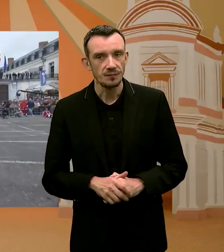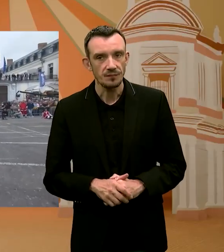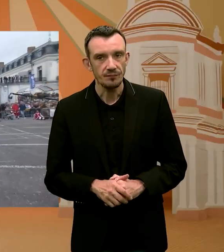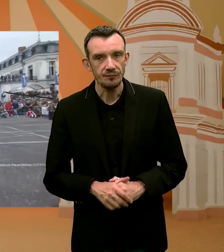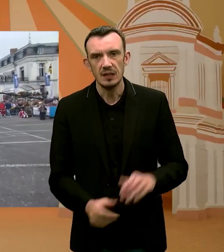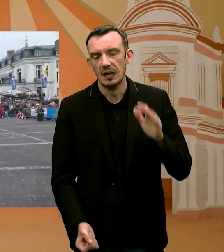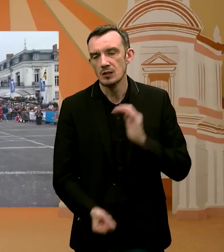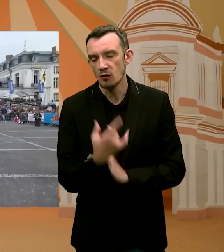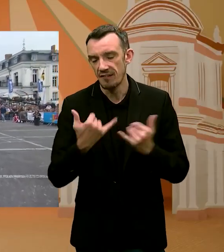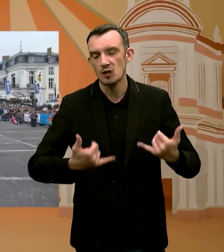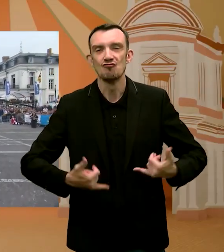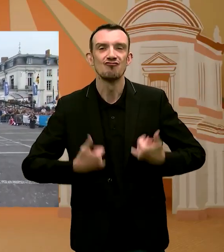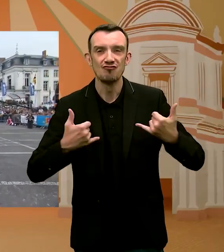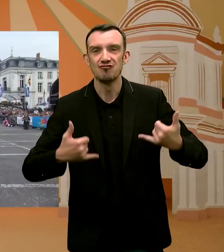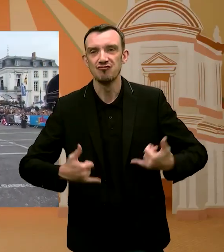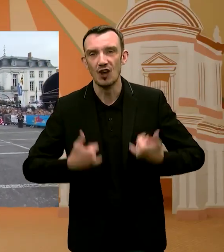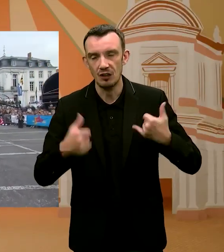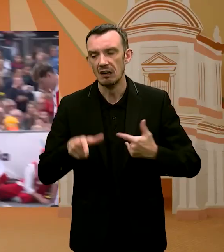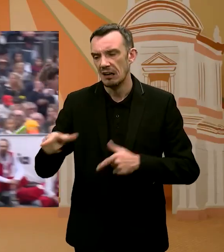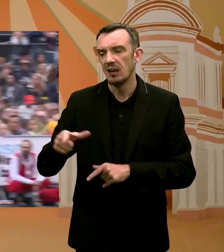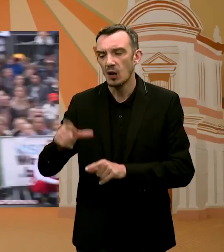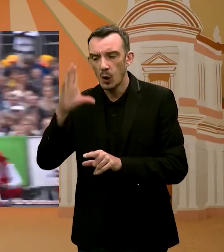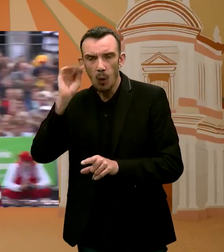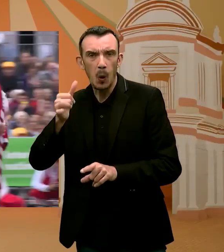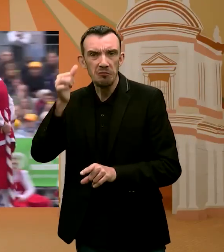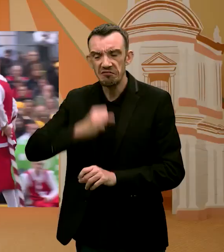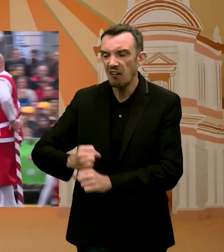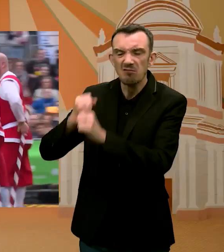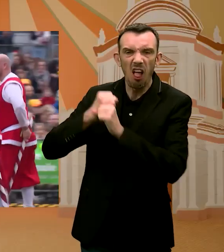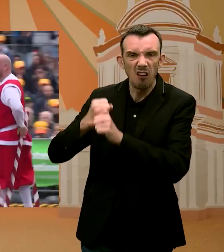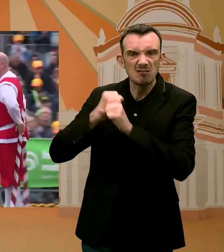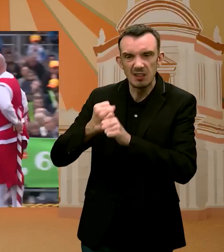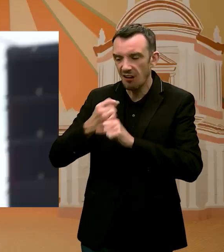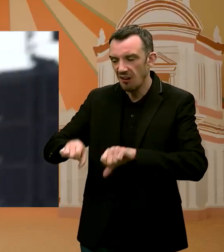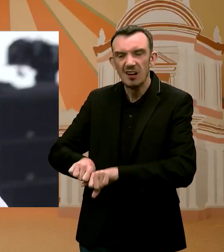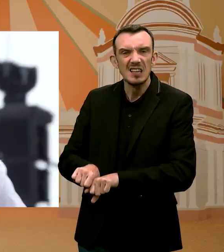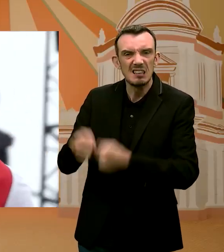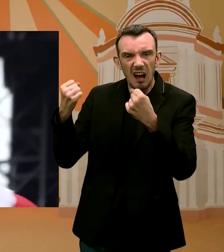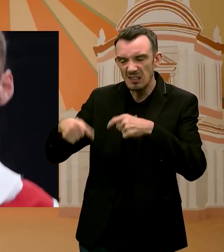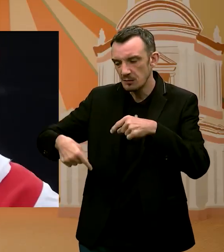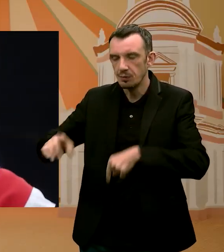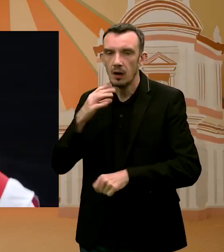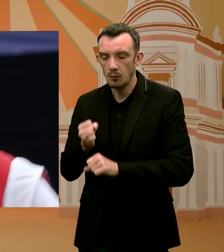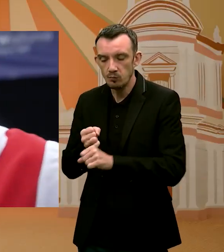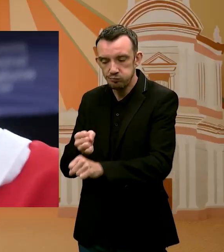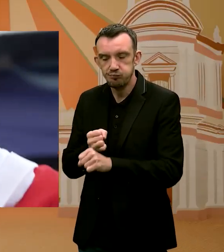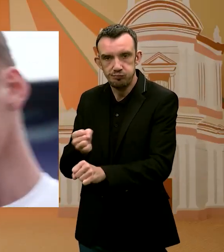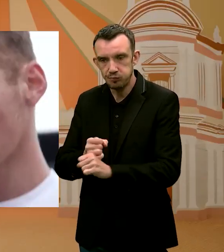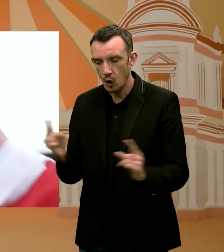apprennent, il y a des vieilles échasses qui sont cassées, qu'on recoupe pour qu'ils apprennent un peu plus bas, mais même les jeunes à l'échasse de bois, c'est les mêmes pour tout le monde, il n'y a pas de